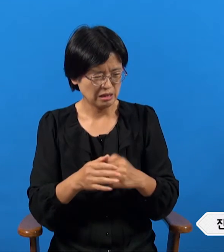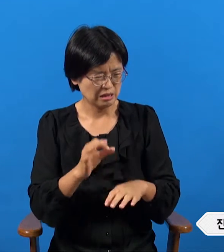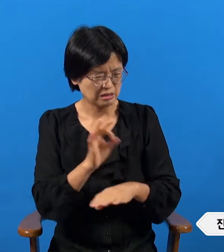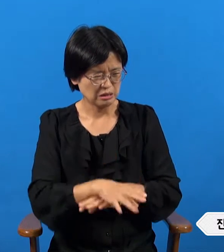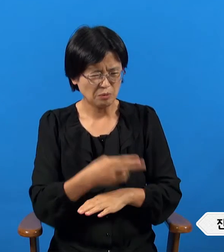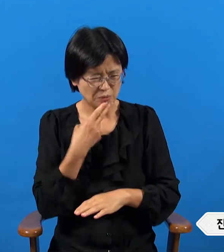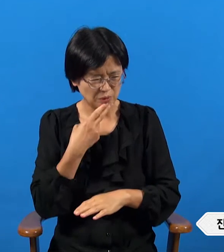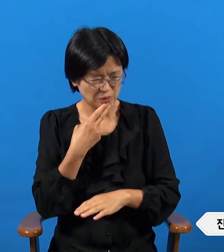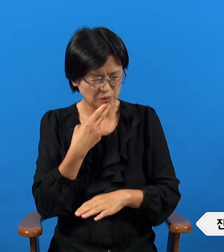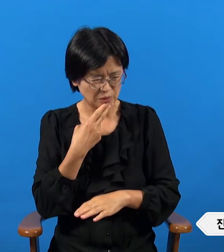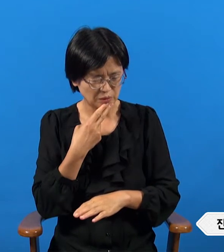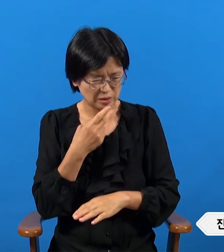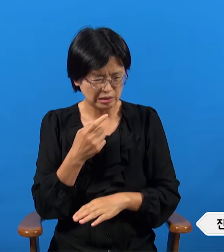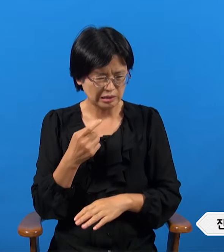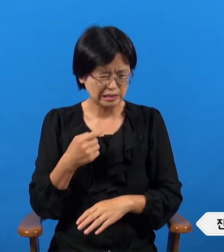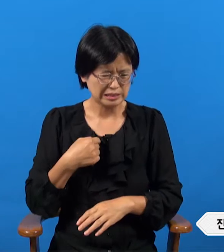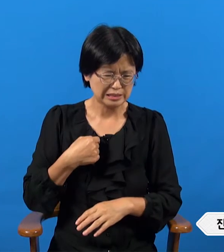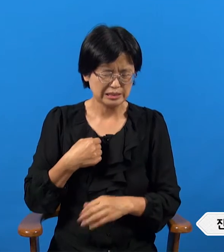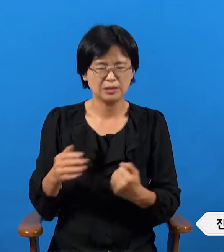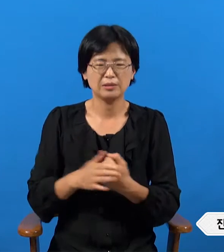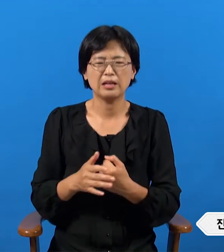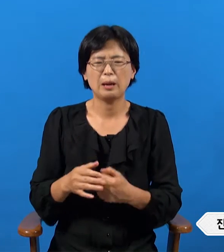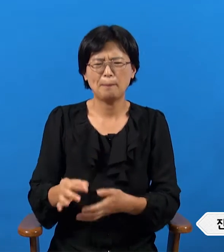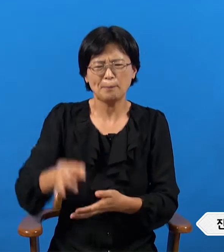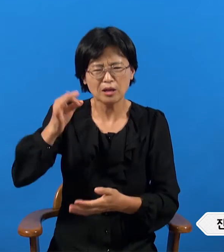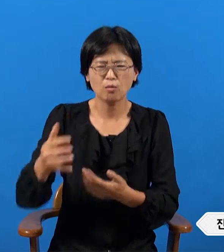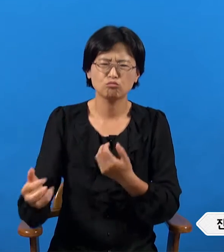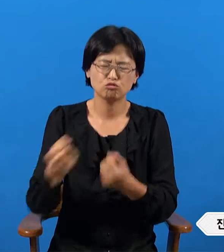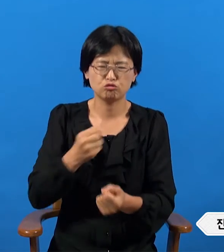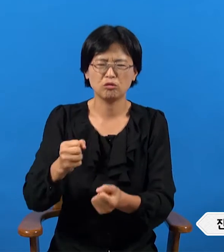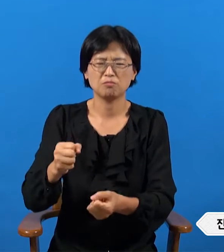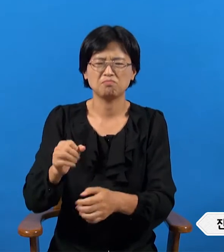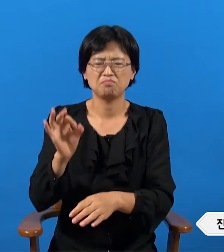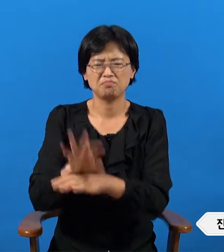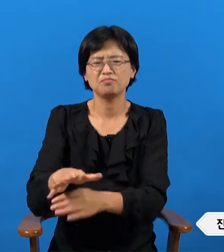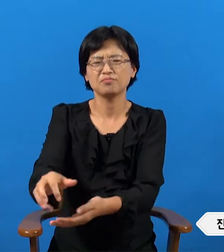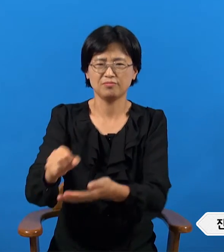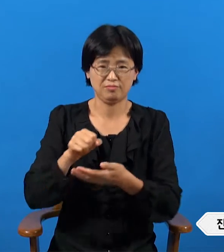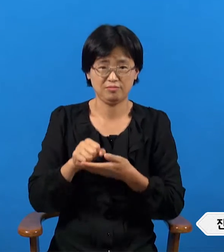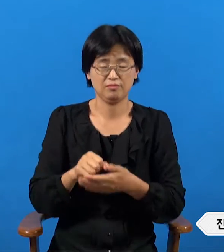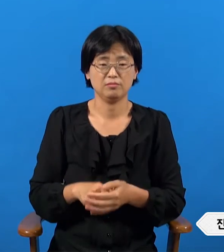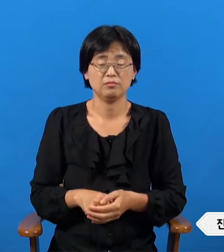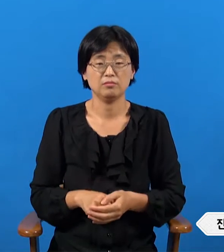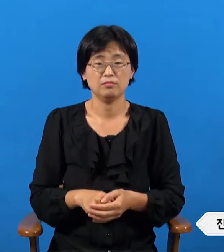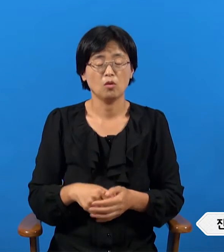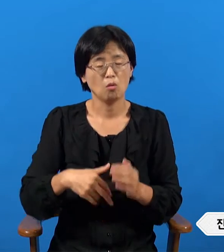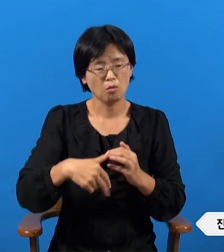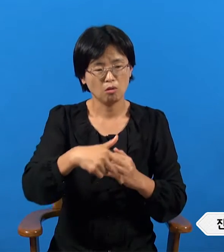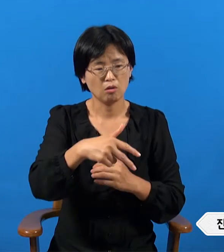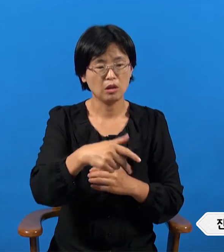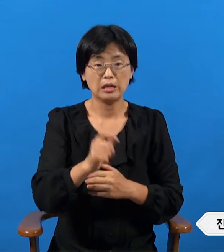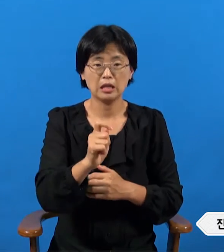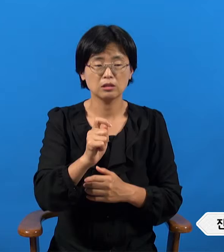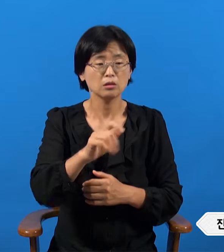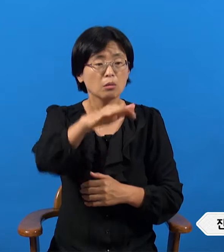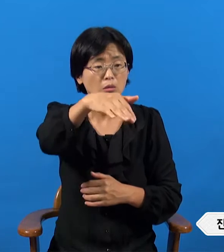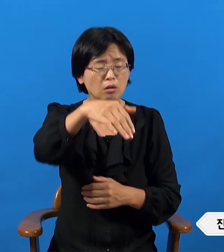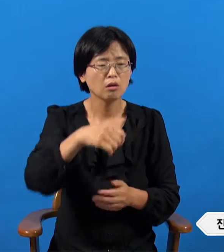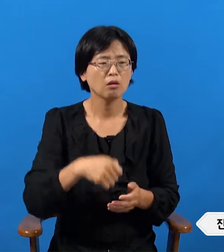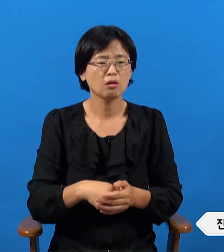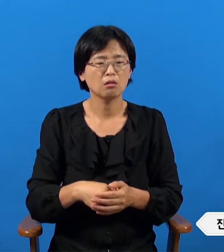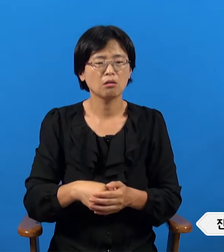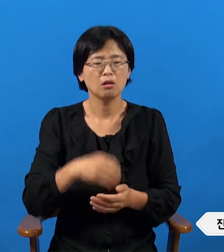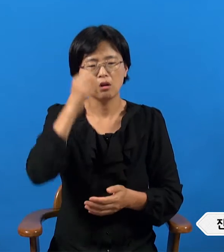비싼 그것을 할 수 없이 사가지고 가지고 나왔습니다. 택시를 타려고 택시를 부르는데 택시가 쑥 지나가